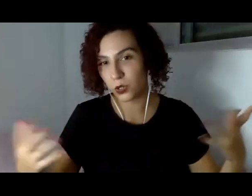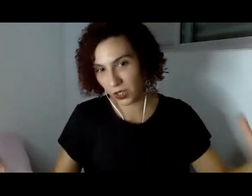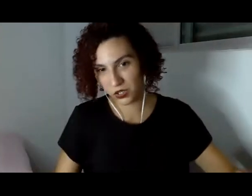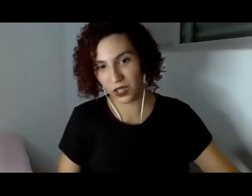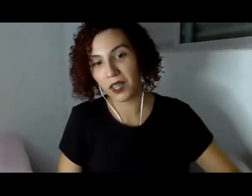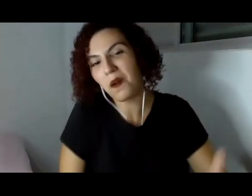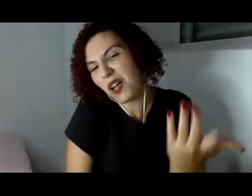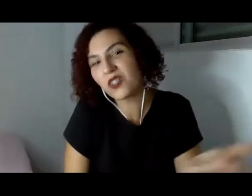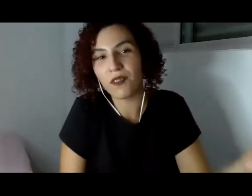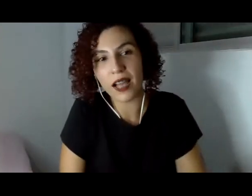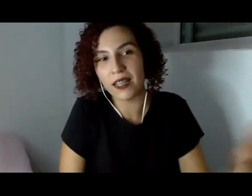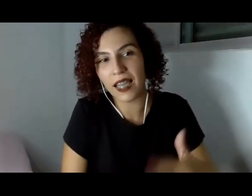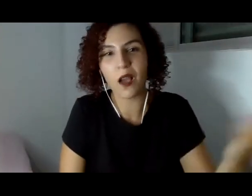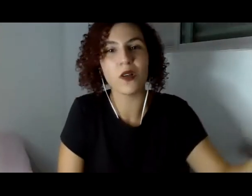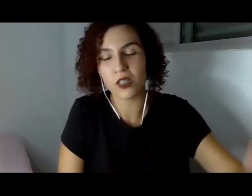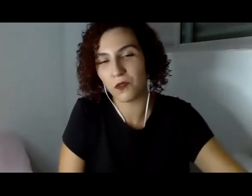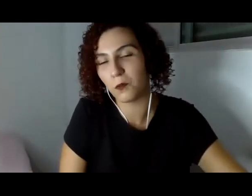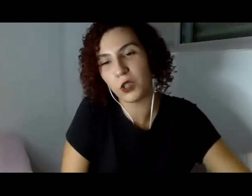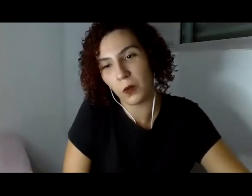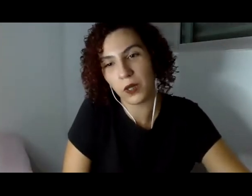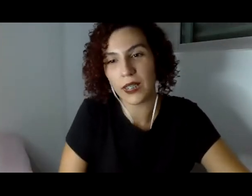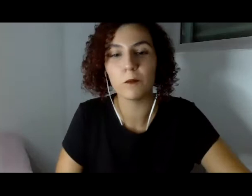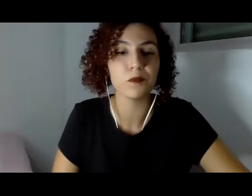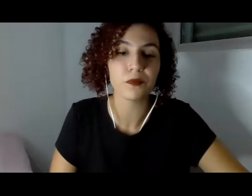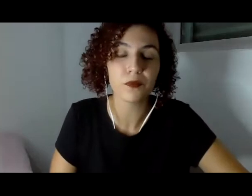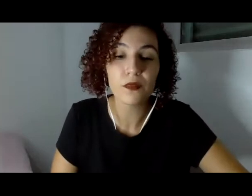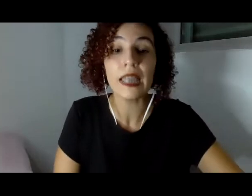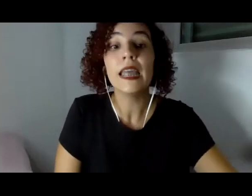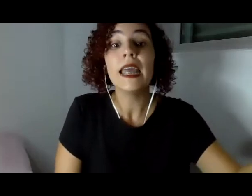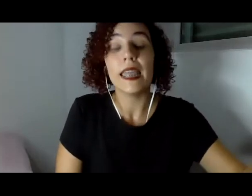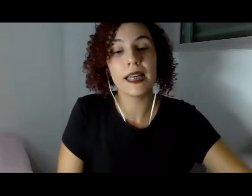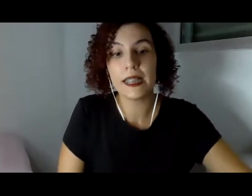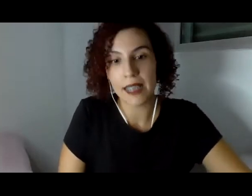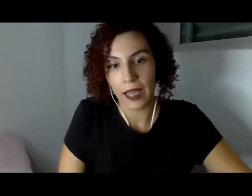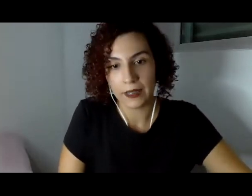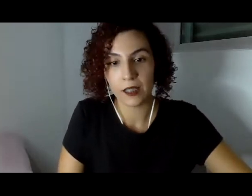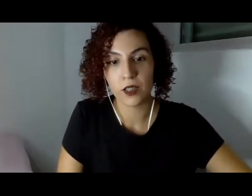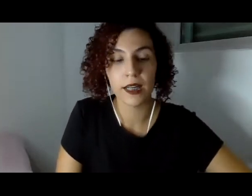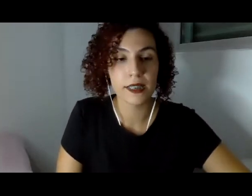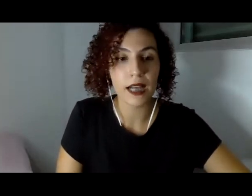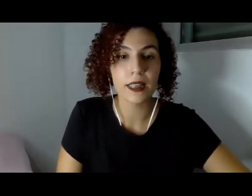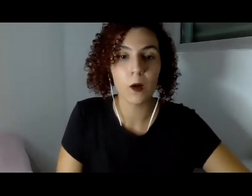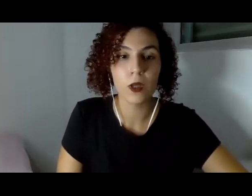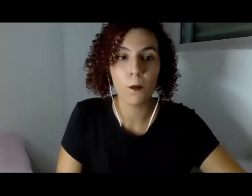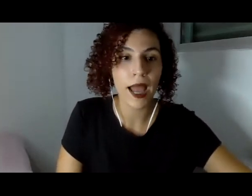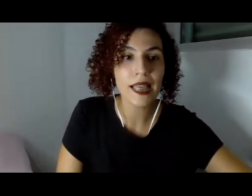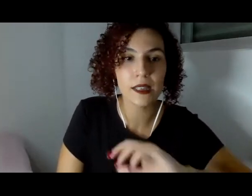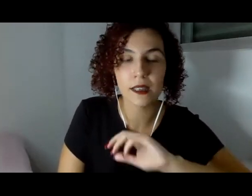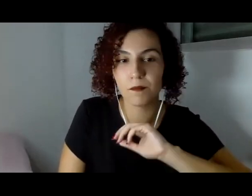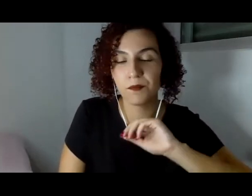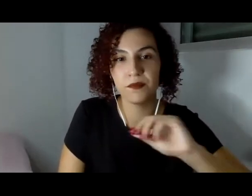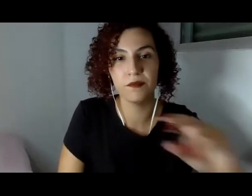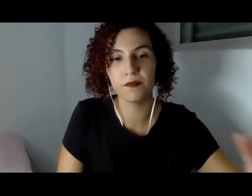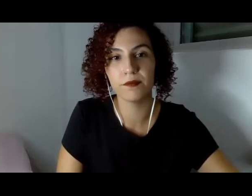eu gosto de assistir. Então, eu acho que vale, né? Quem gosta de filme de terror aí. E Crisálida, acho que Crisálida é o que eu